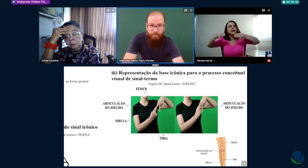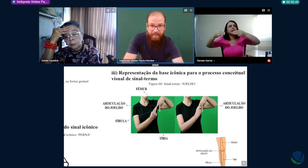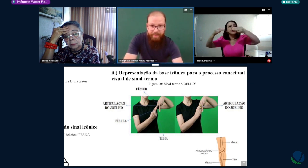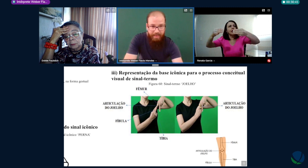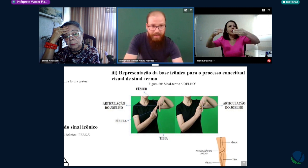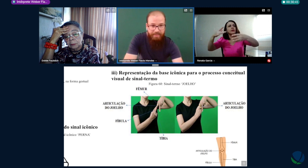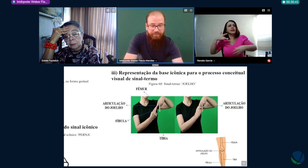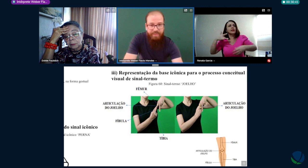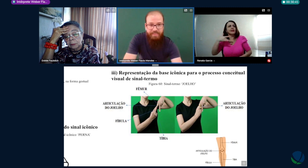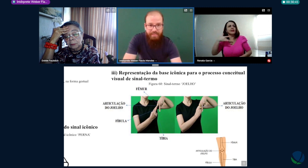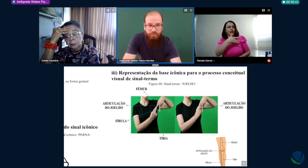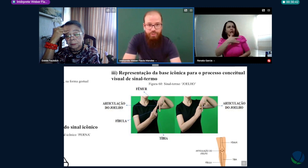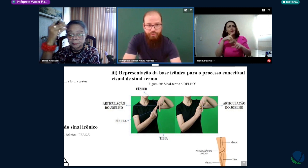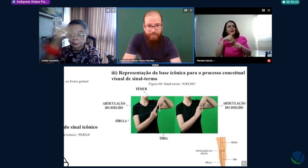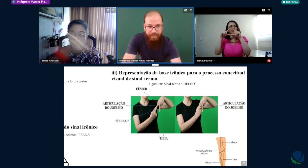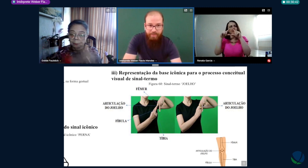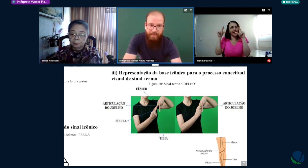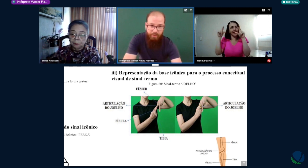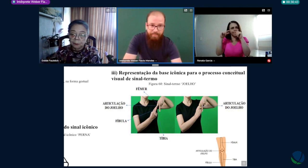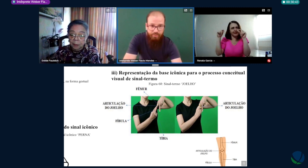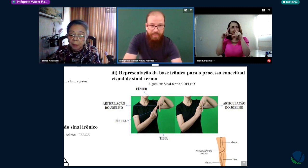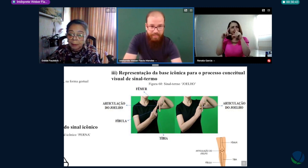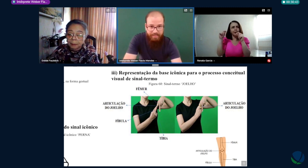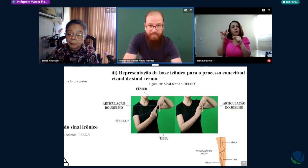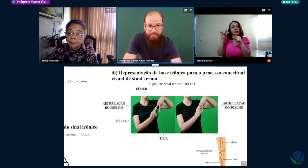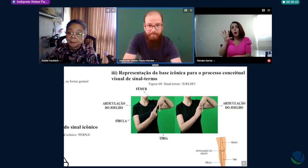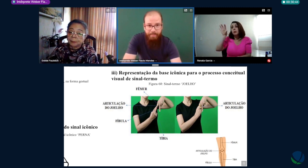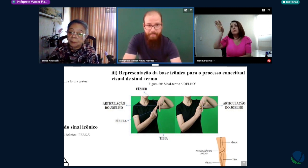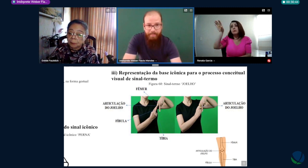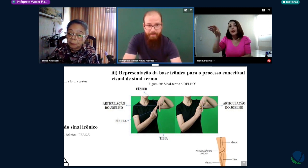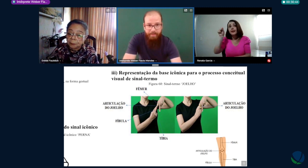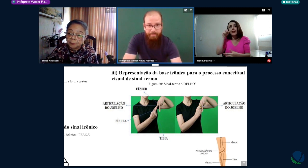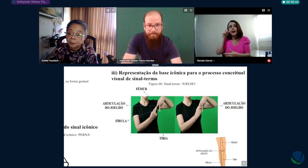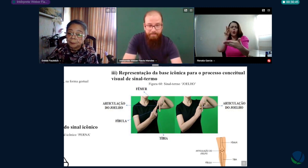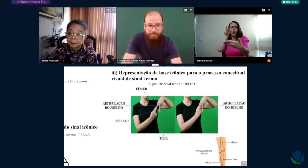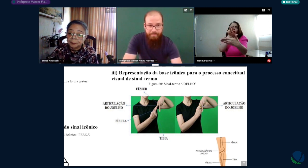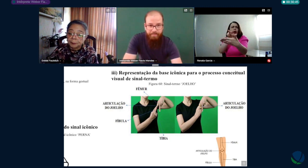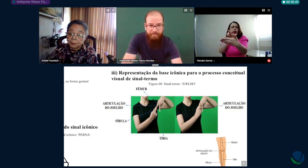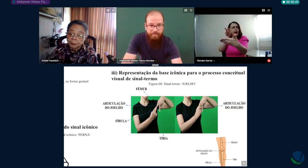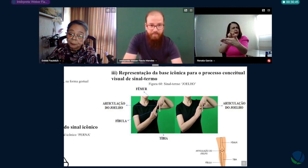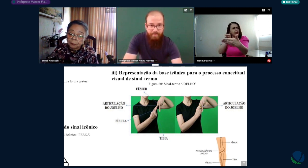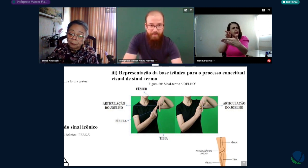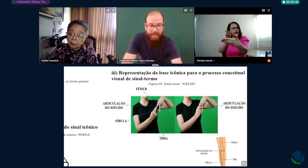E aí eu peguei a definição de joelho na língua portuguesa,